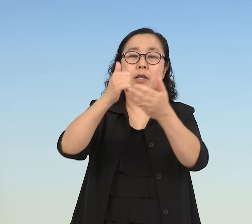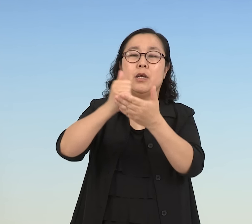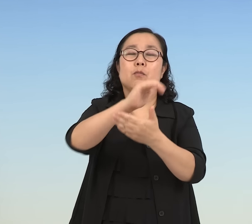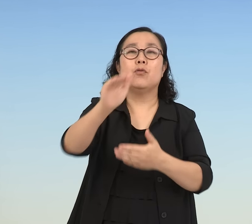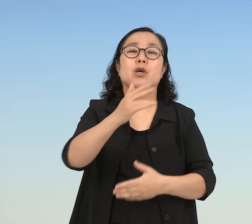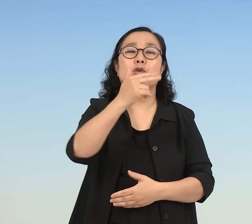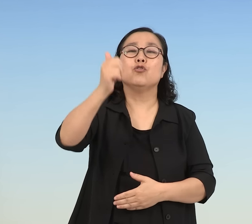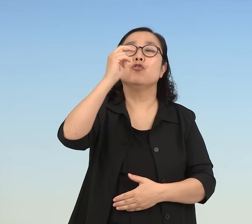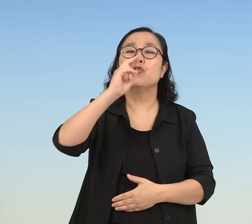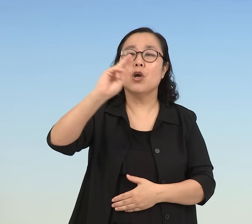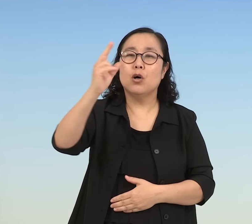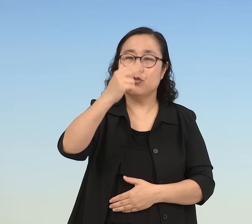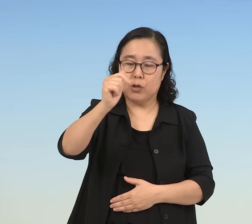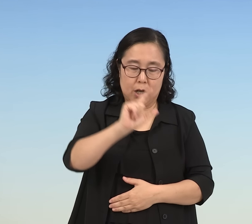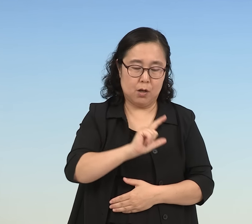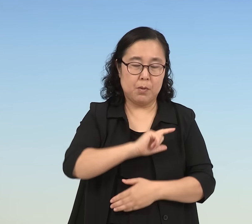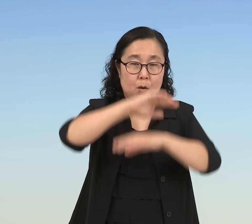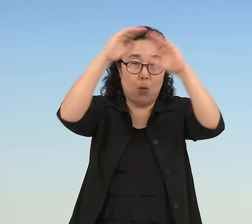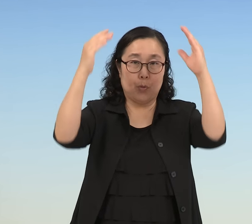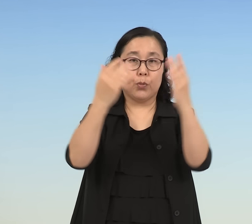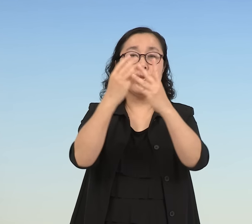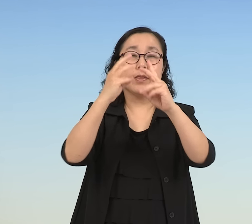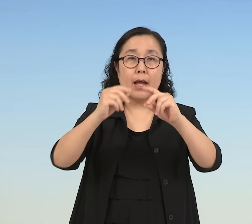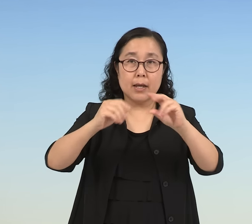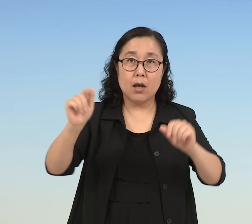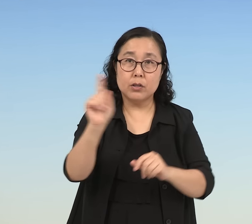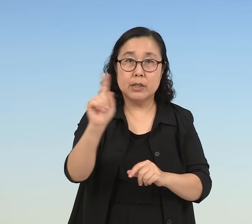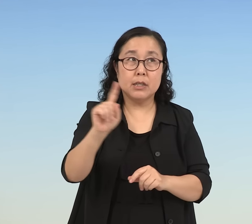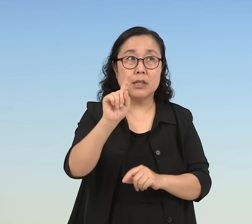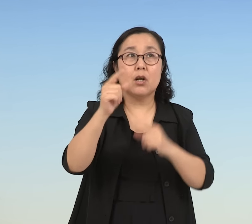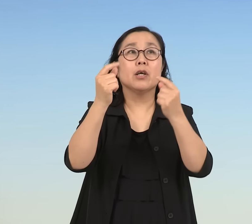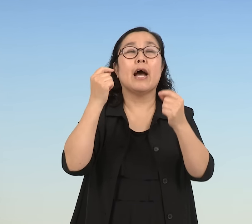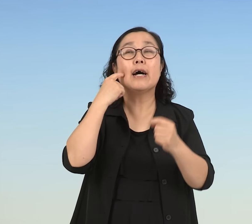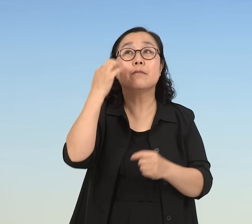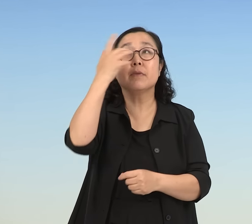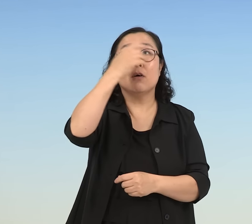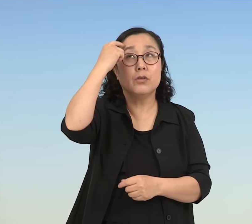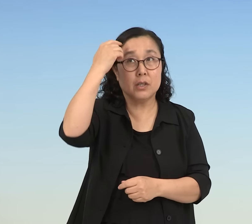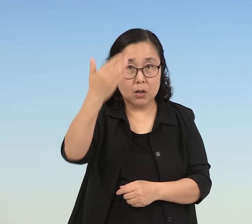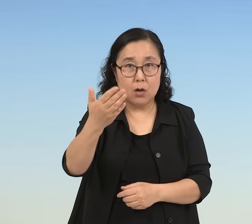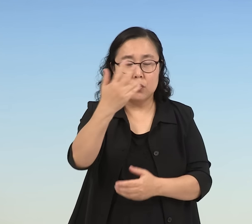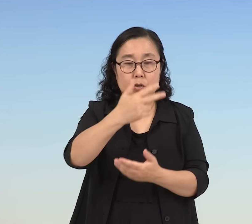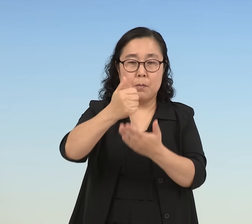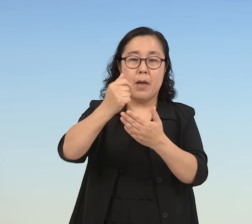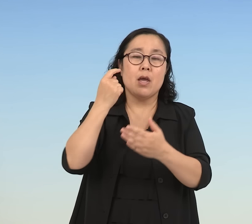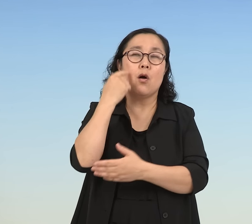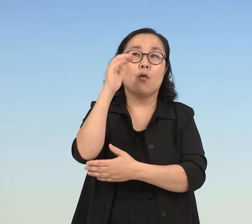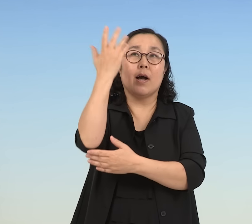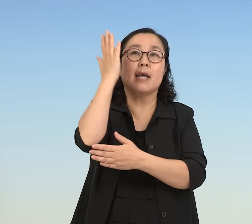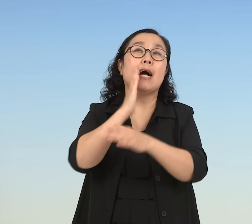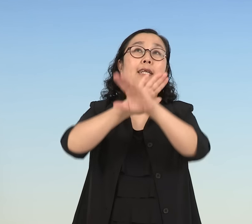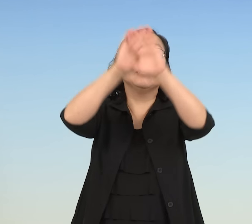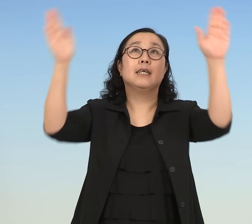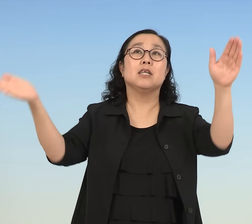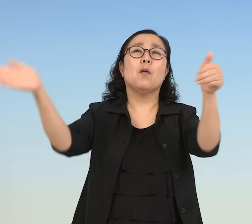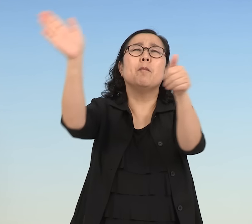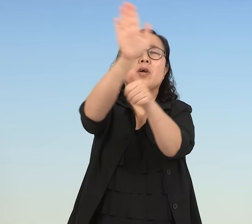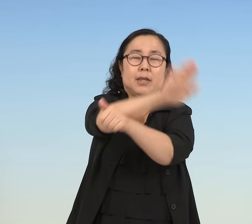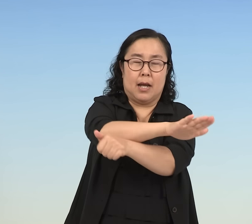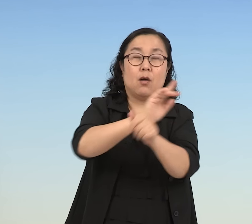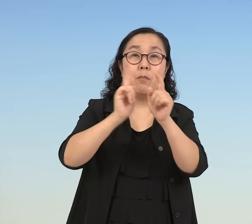여호와 우리 주여, 주의 이름이 온 땅에 어찌 그리 아름다운지요. 주의 영광이 하늘을 덮었나이다.